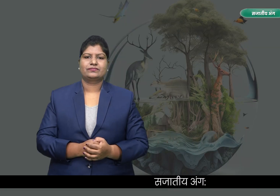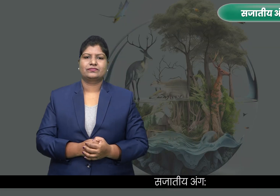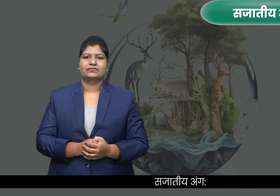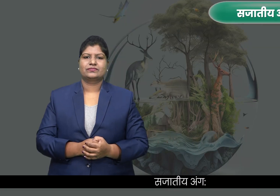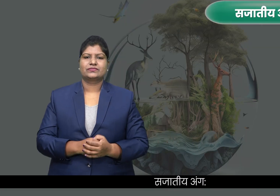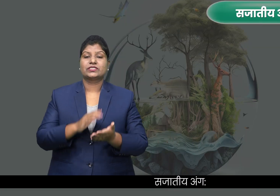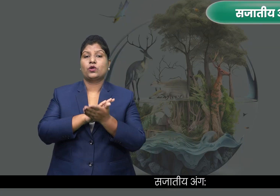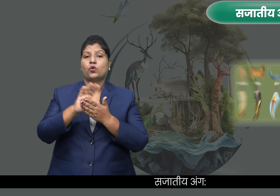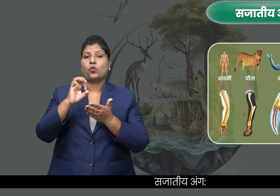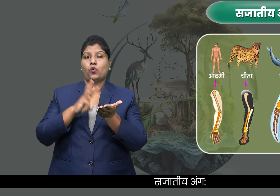सजातीय अंग।